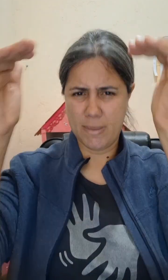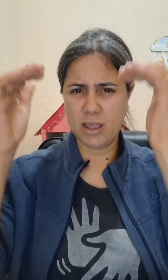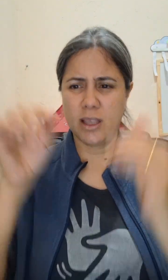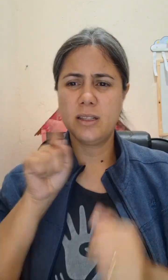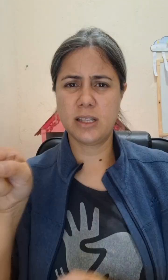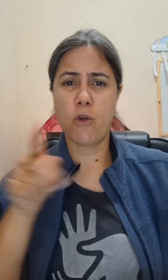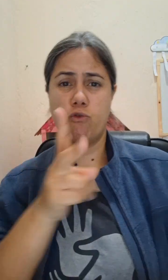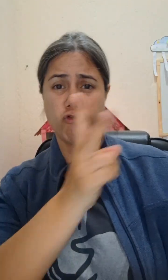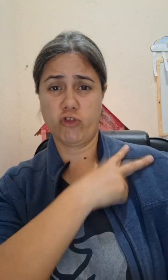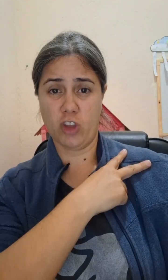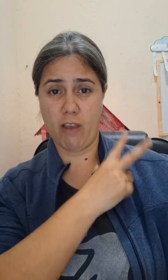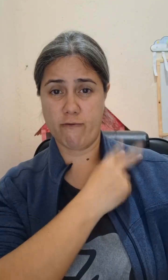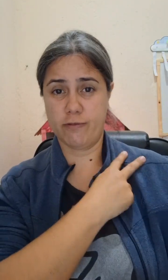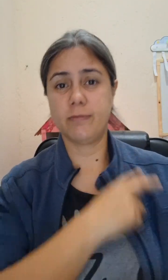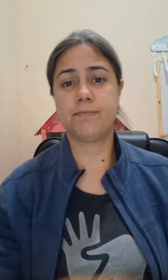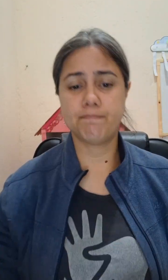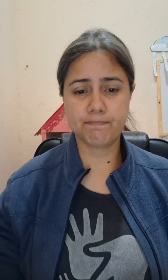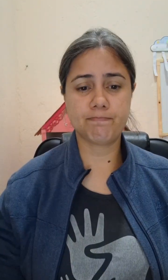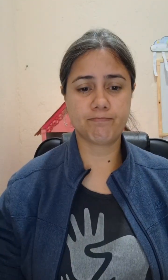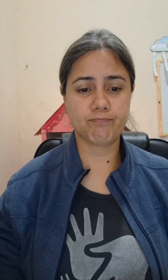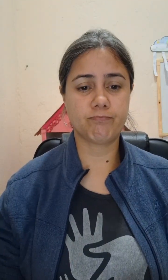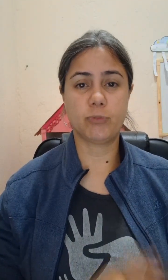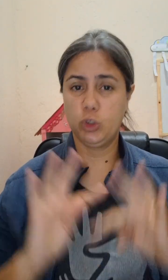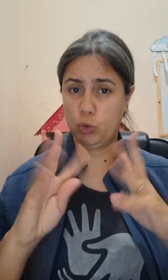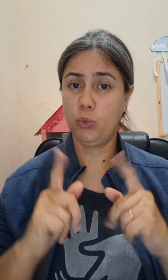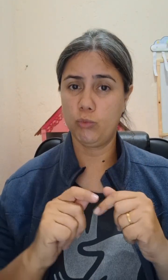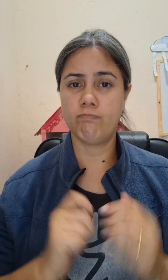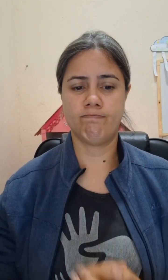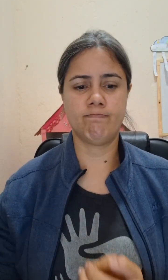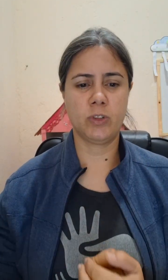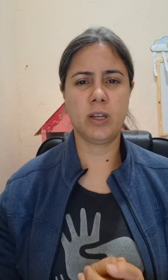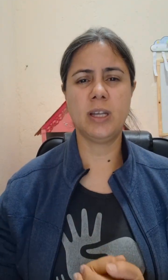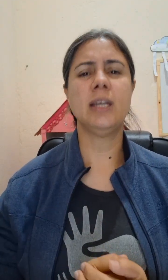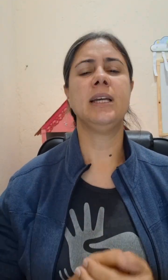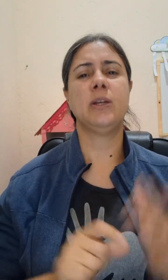precisam obedecer os seus chefes, seus senhores.